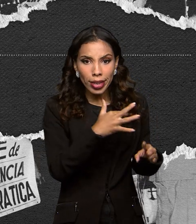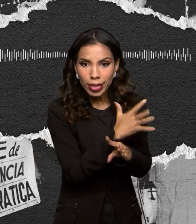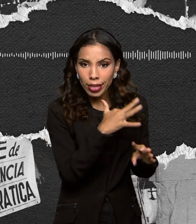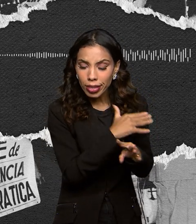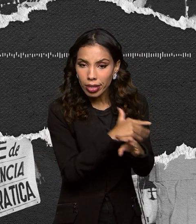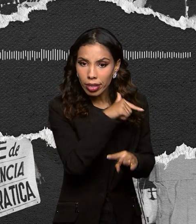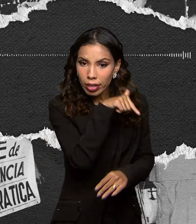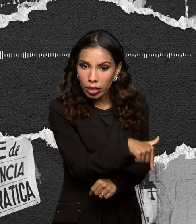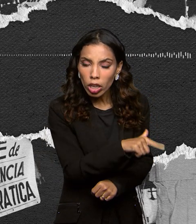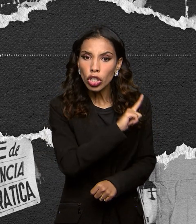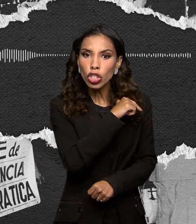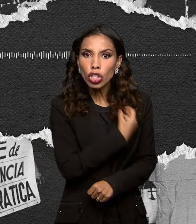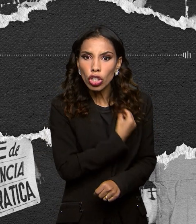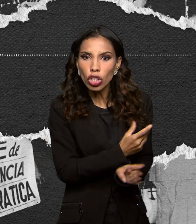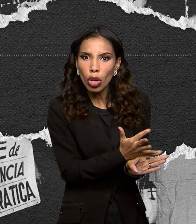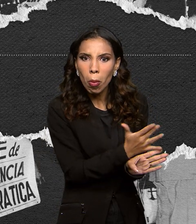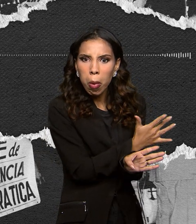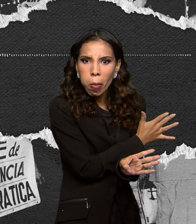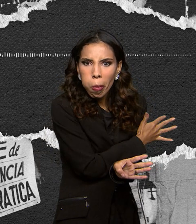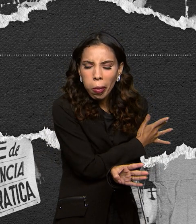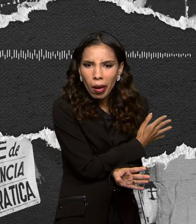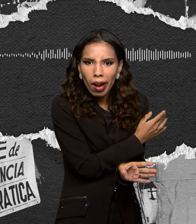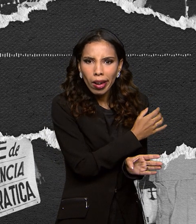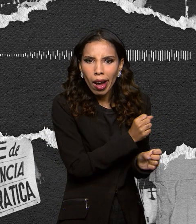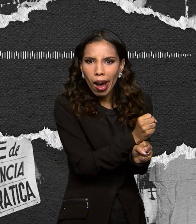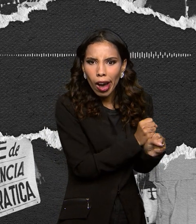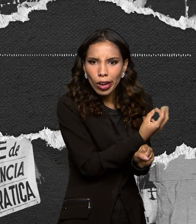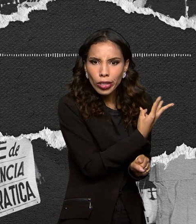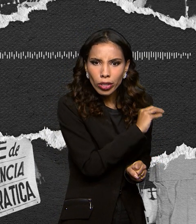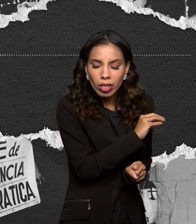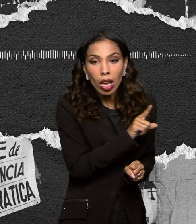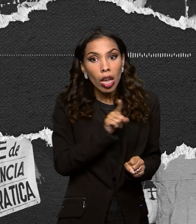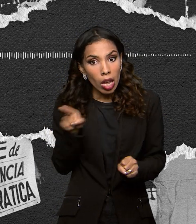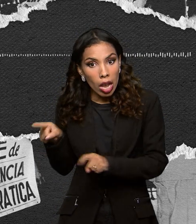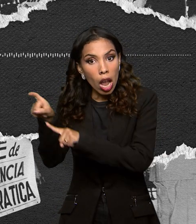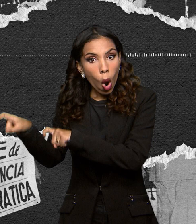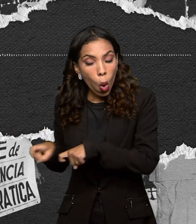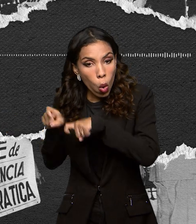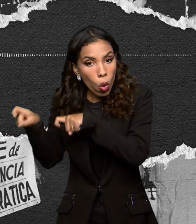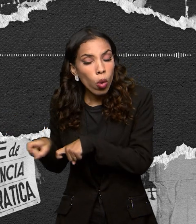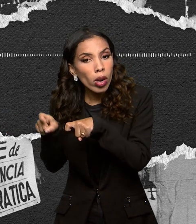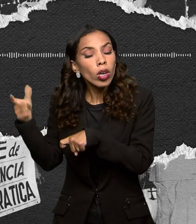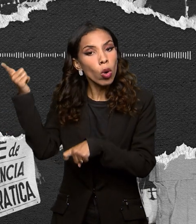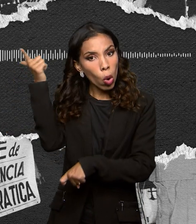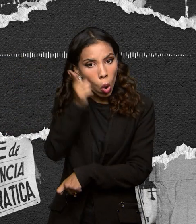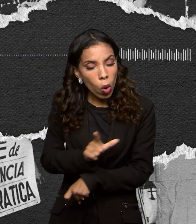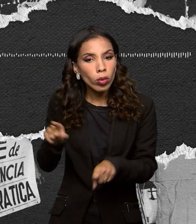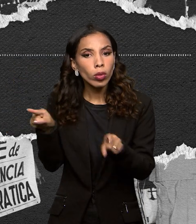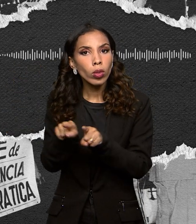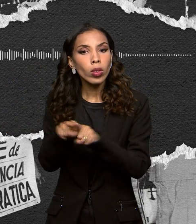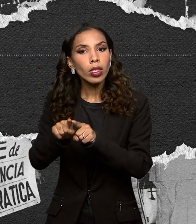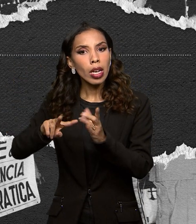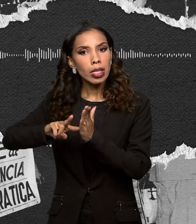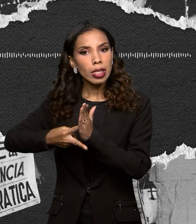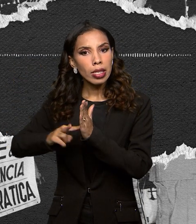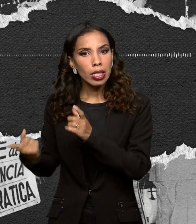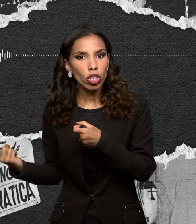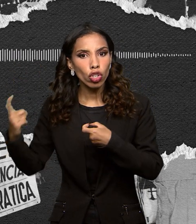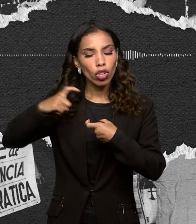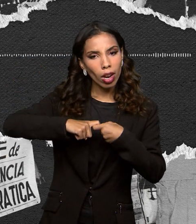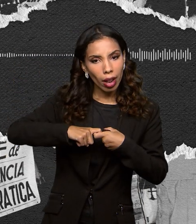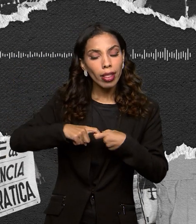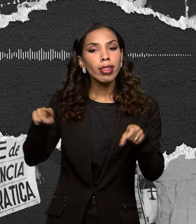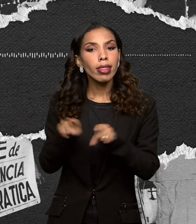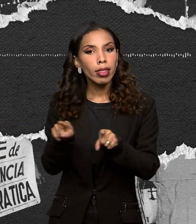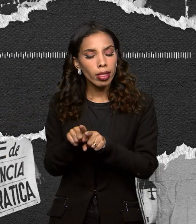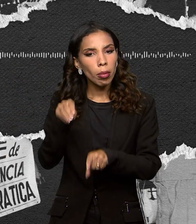tinham desde antes de 30. Então, finalmente, eles iam poder, inclusive, se sindicalizar, além de